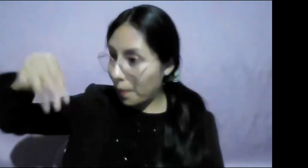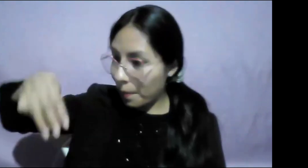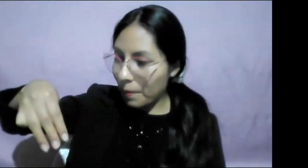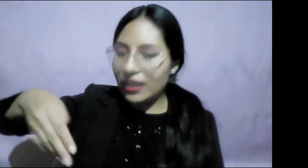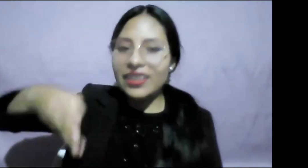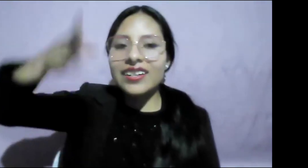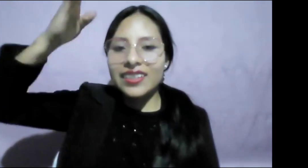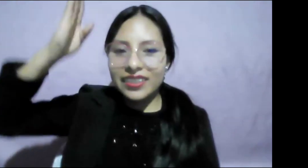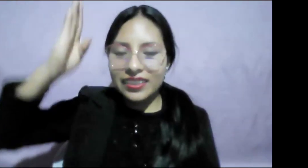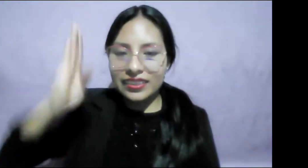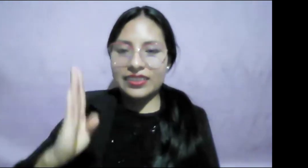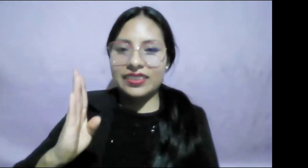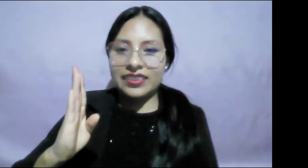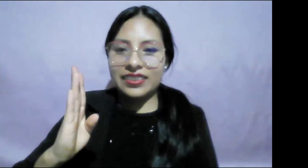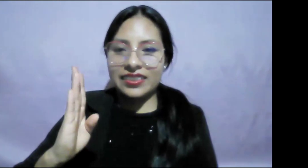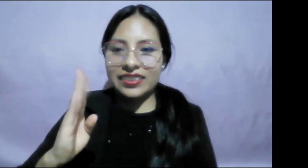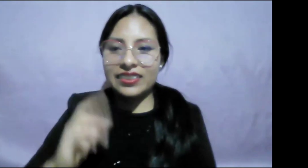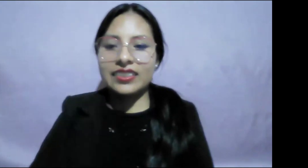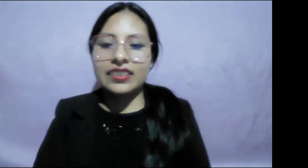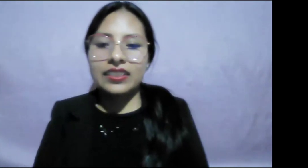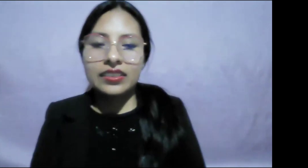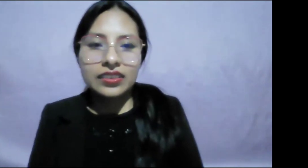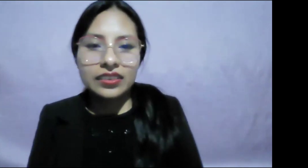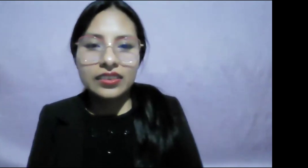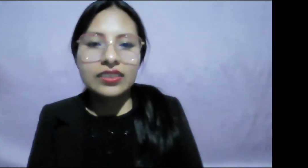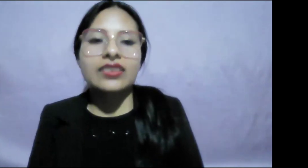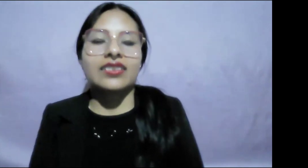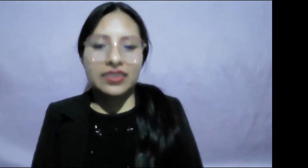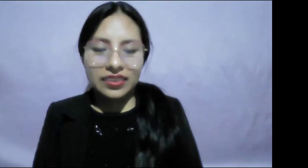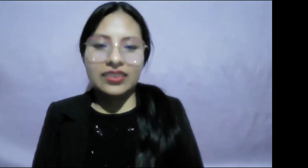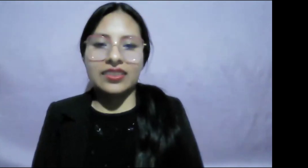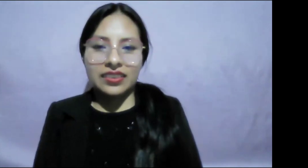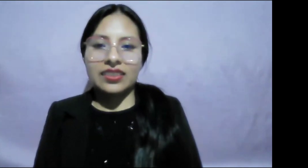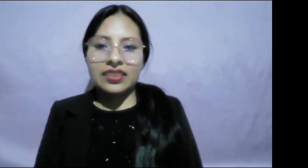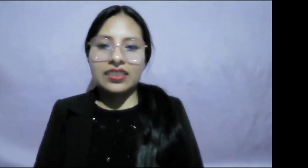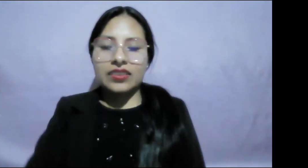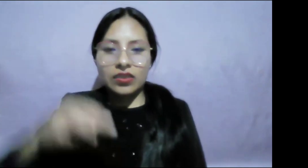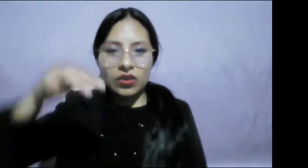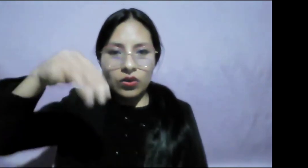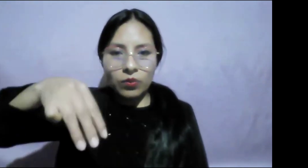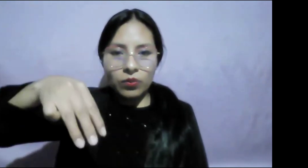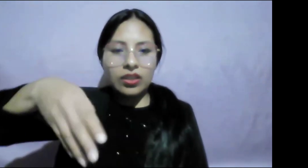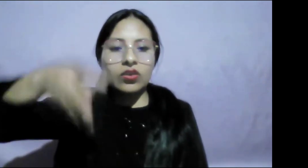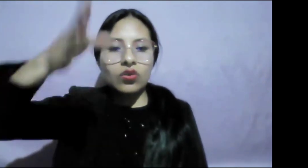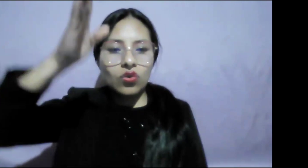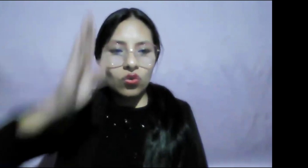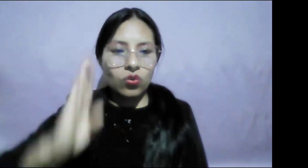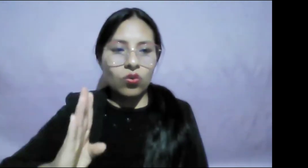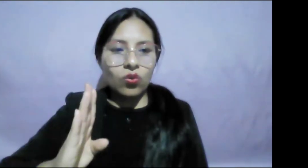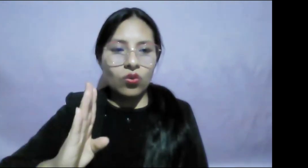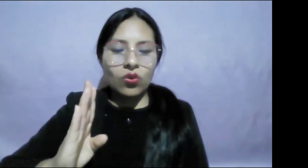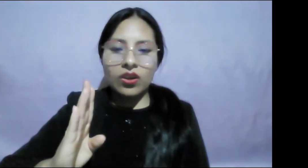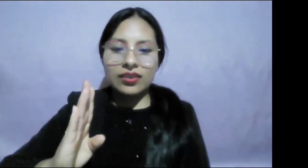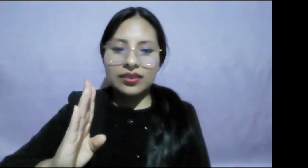Dios muy bien excelente bienvenida Milagros jison Sandra Lucero